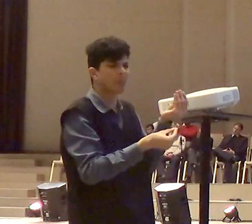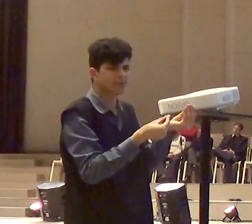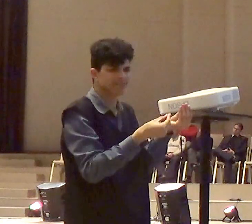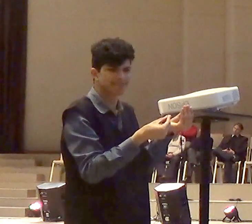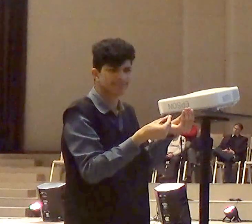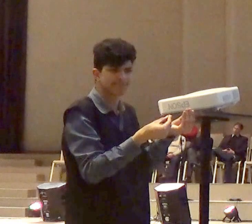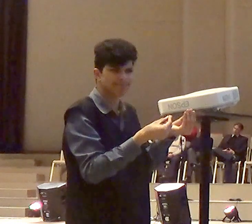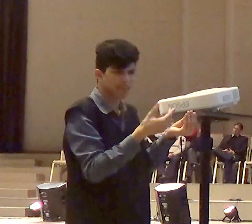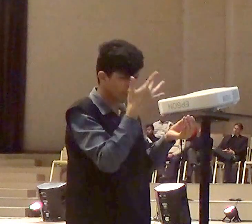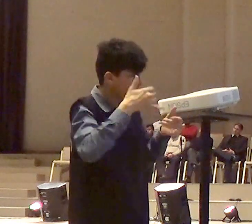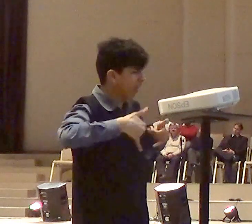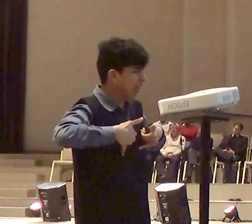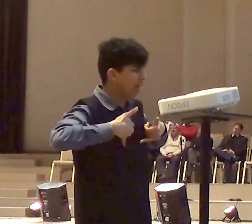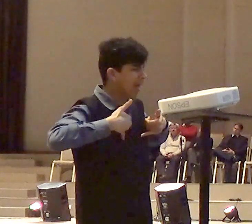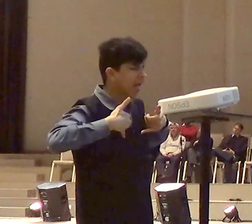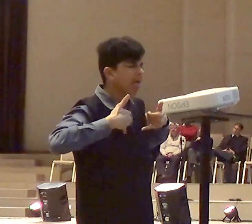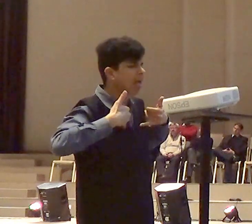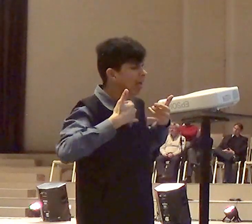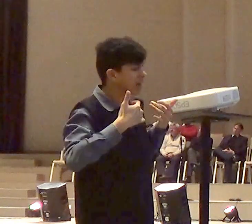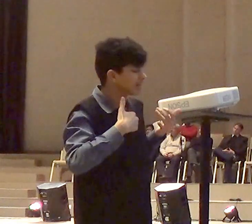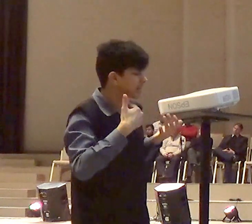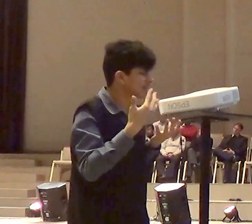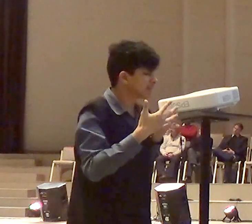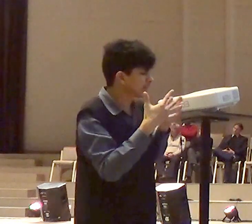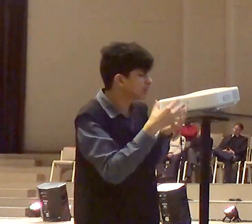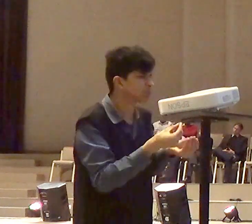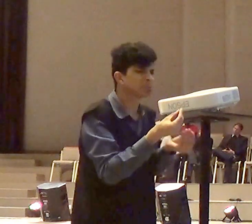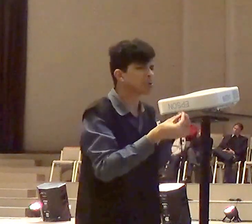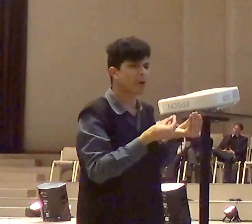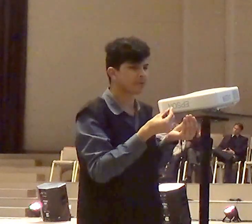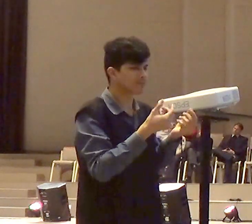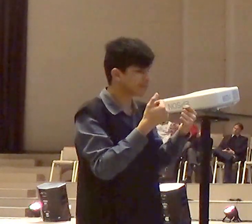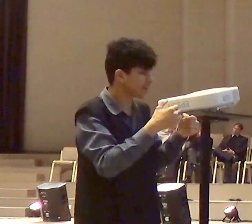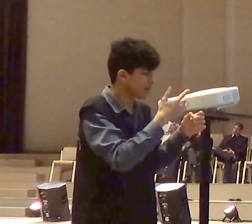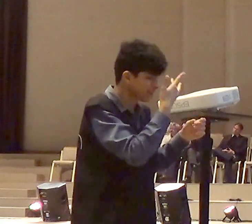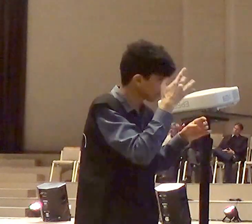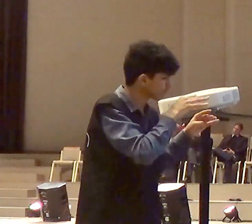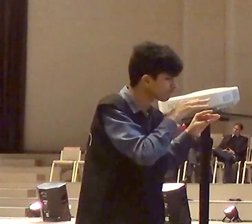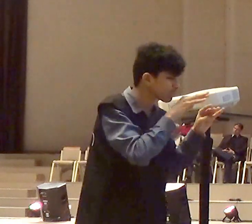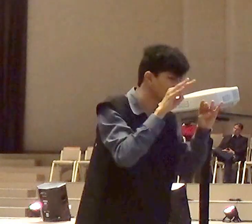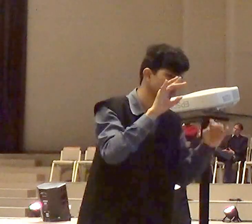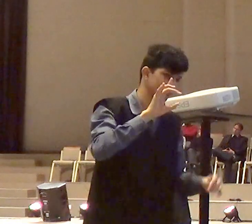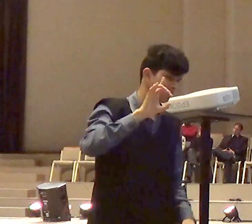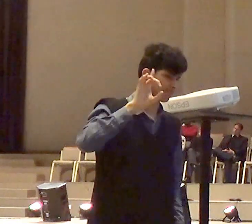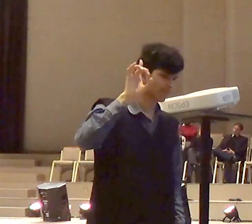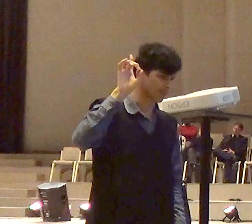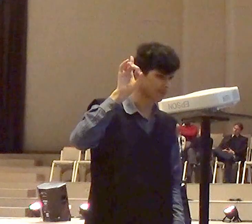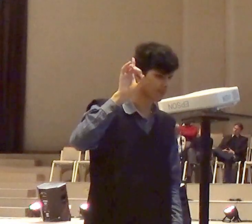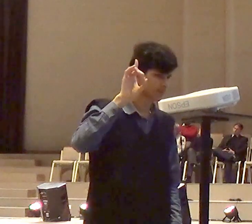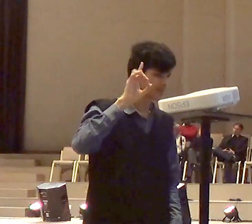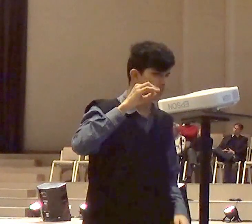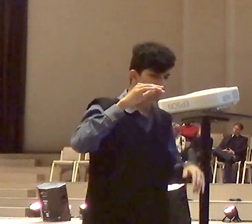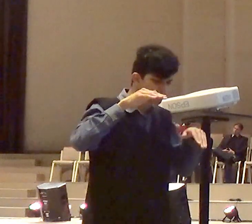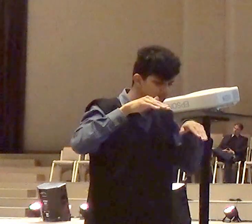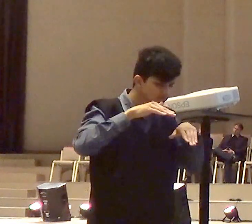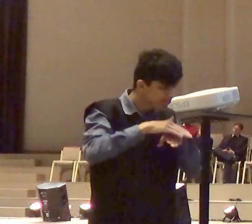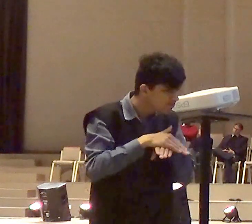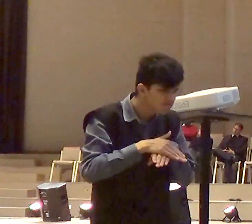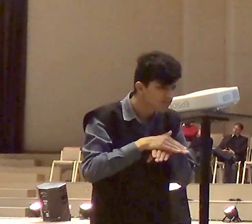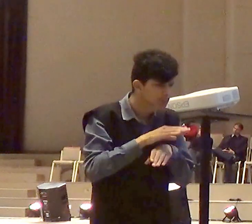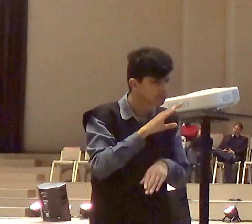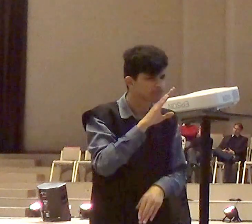aquilo que tá amargurando a tua alma fazendo mal para você contando